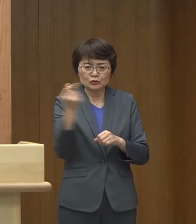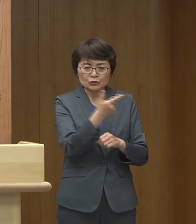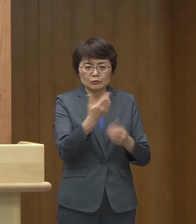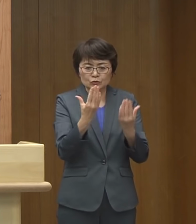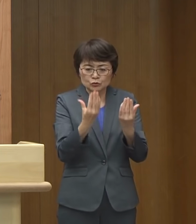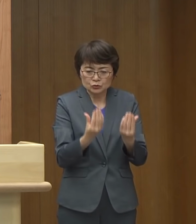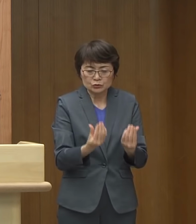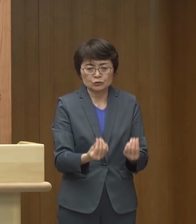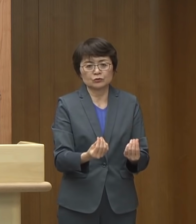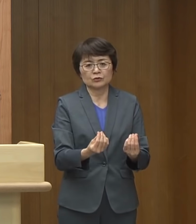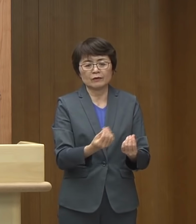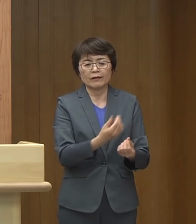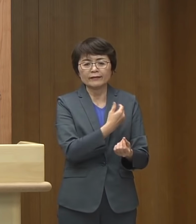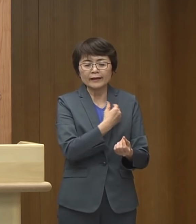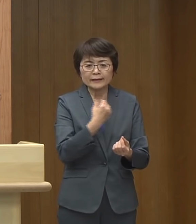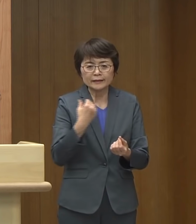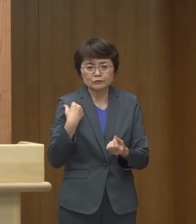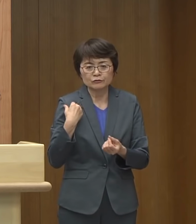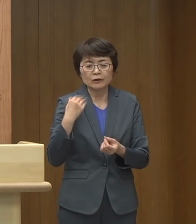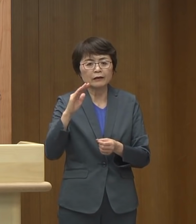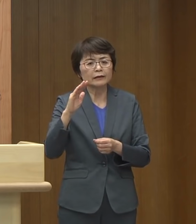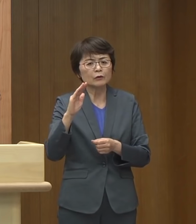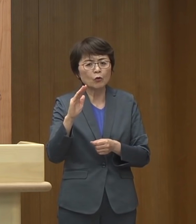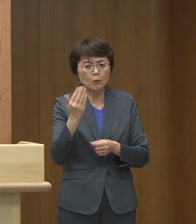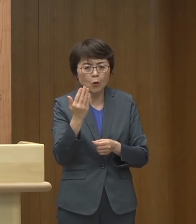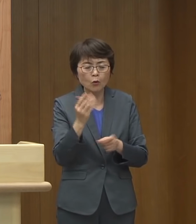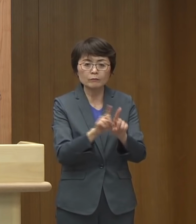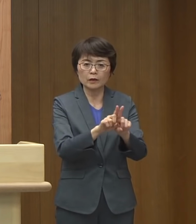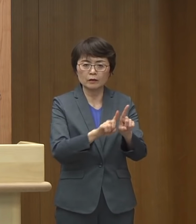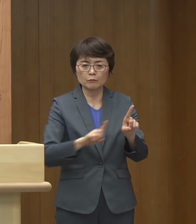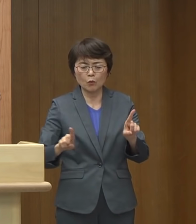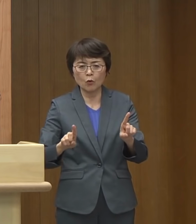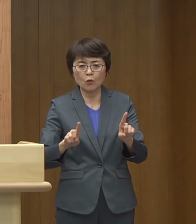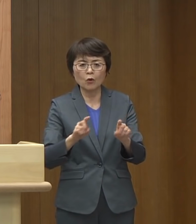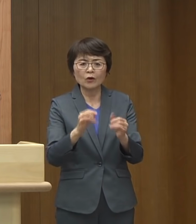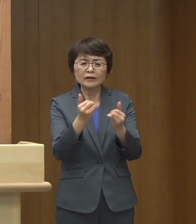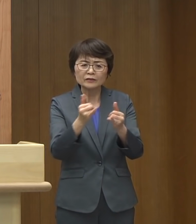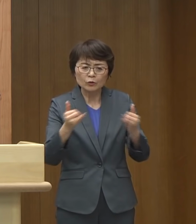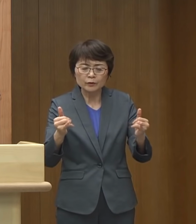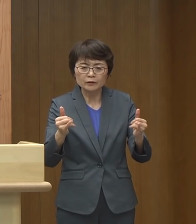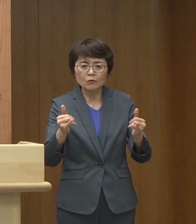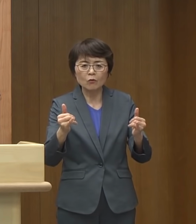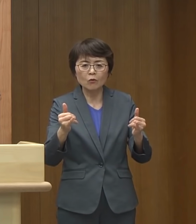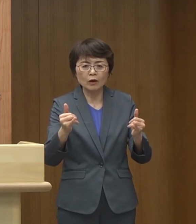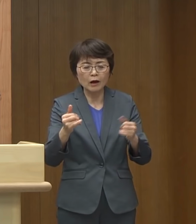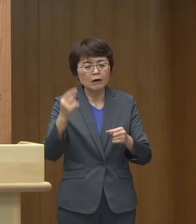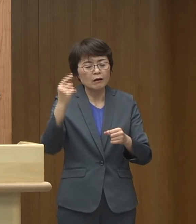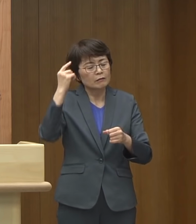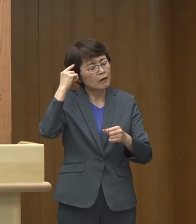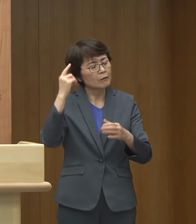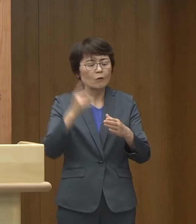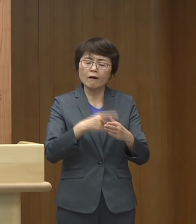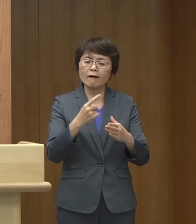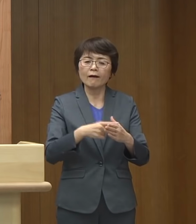が可能であるが、一方、人々が何も行動を変化させない場